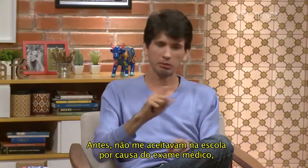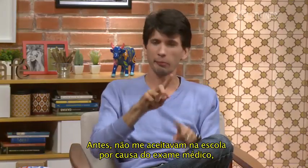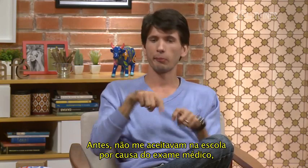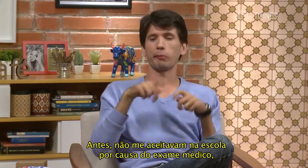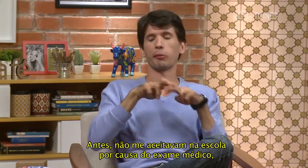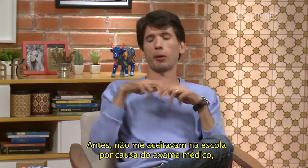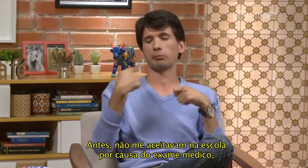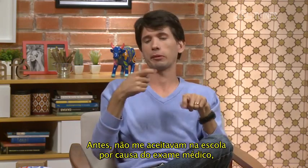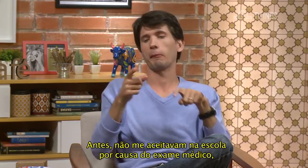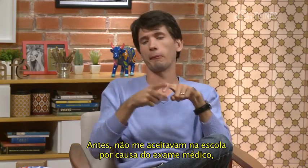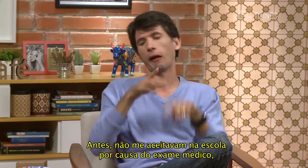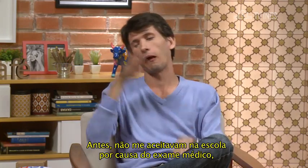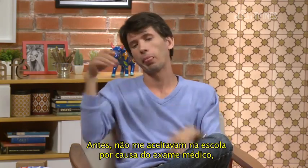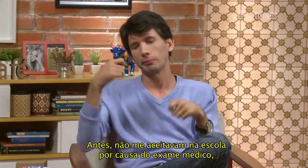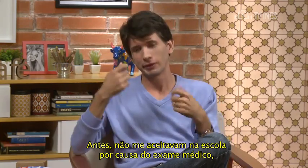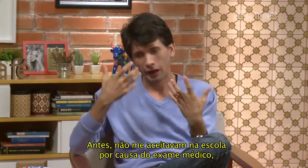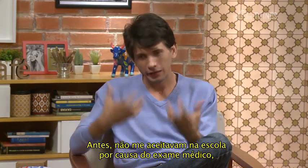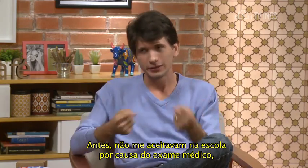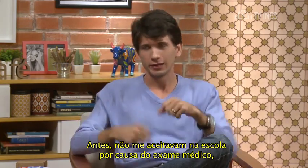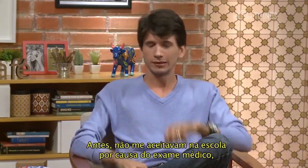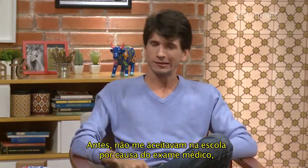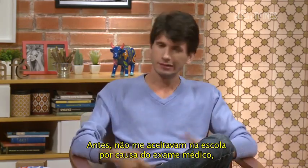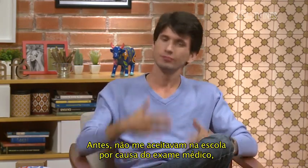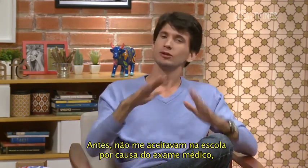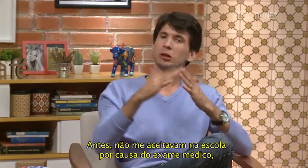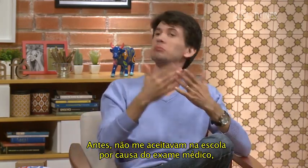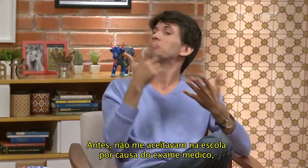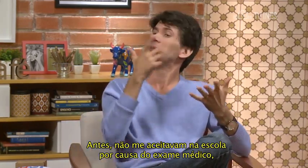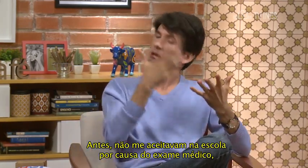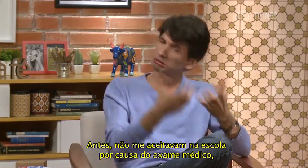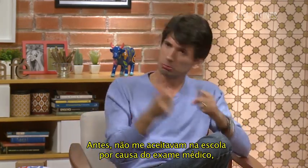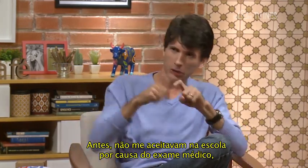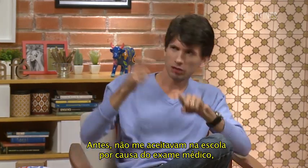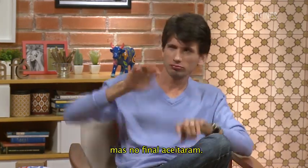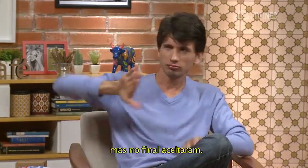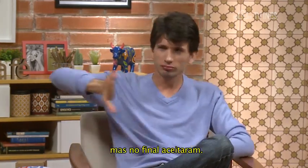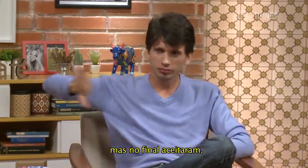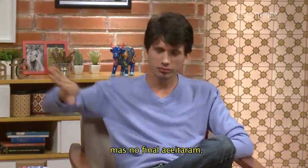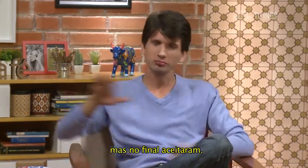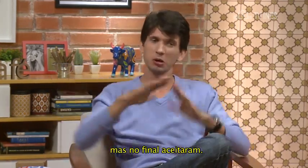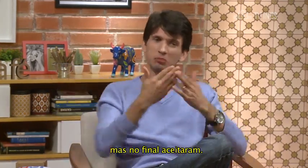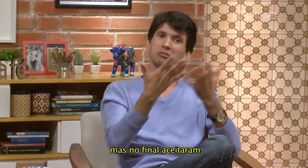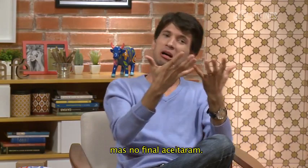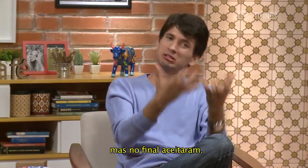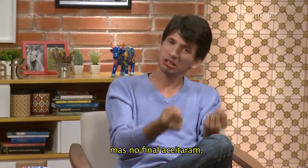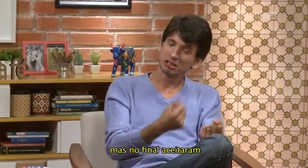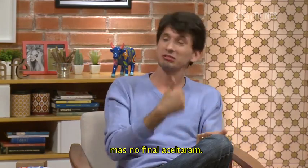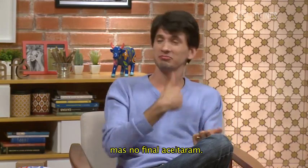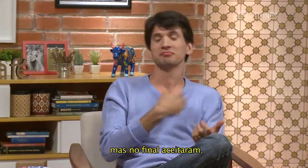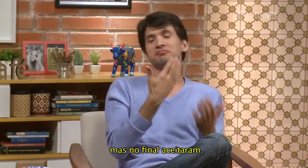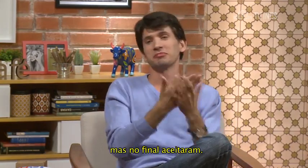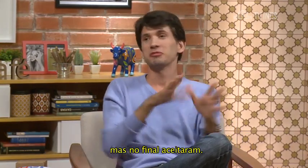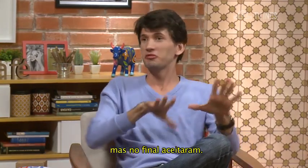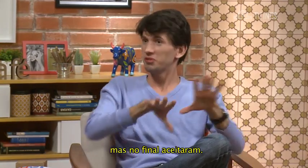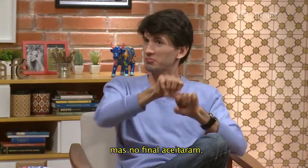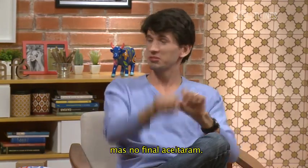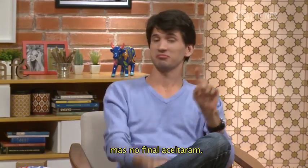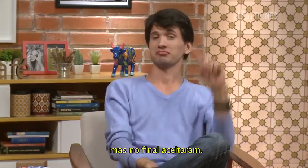aceitavam na escola por causa do exame médico mas no final aceitaram bom